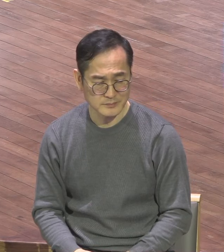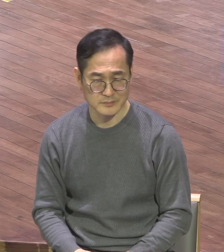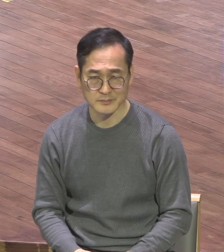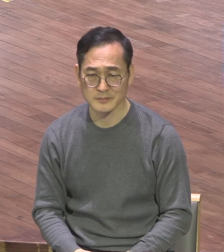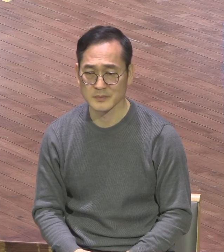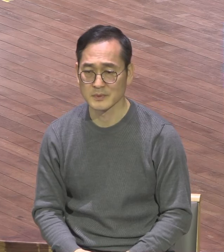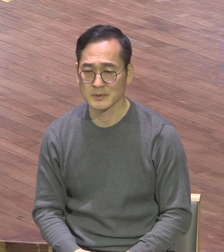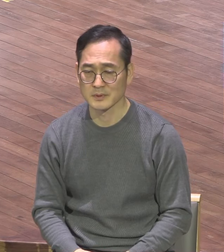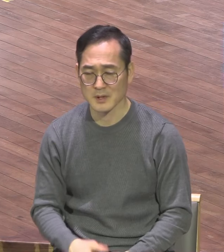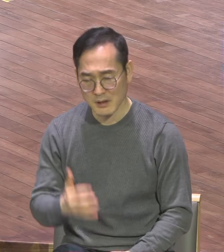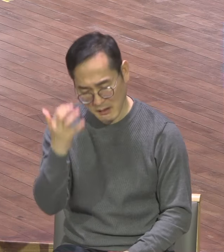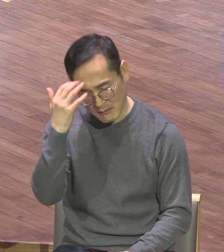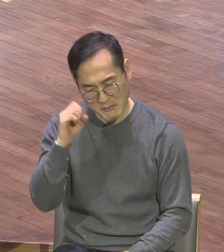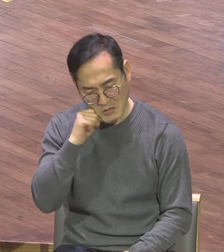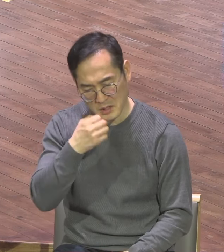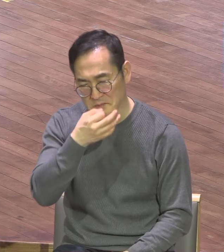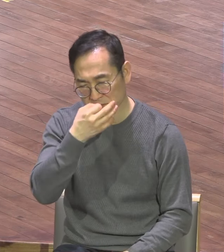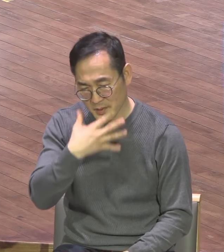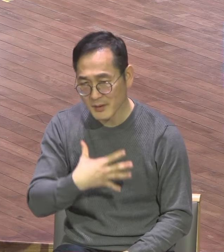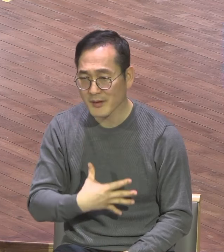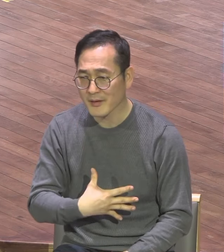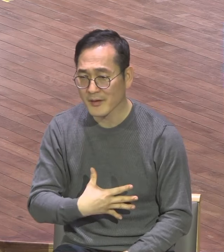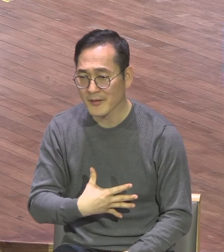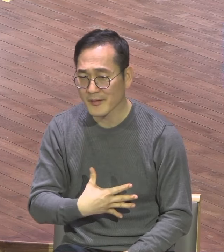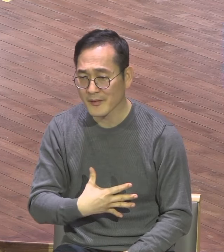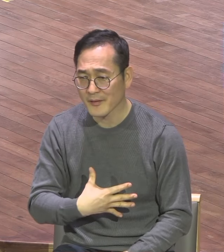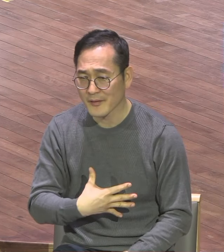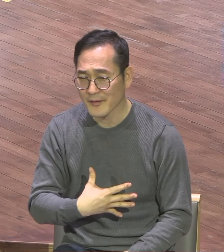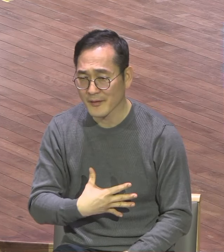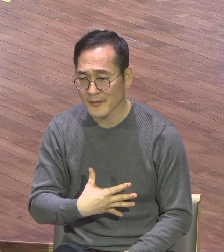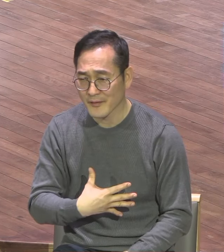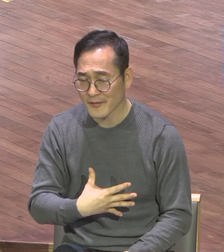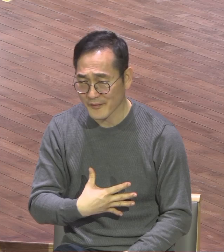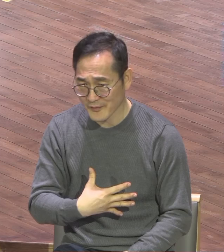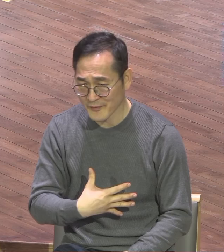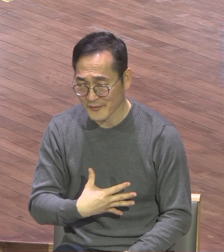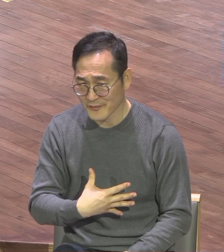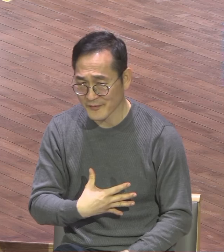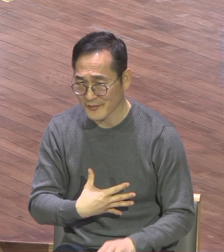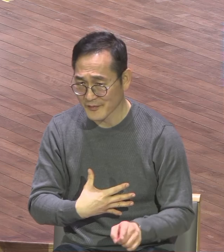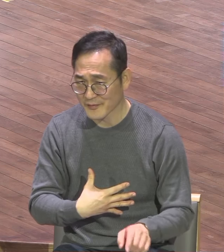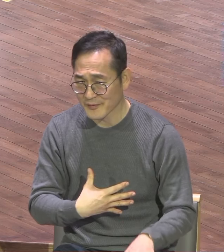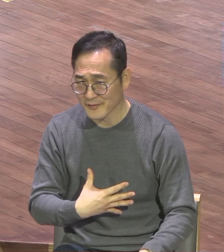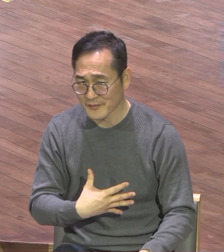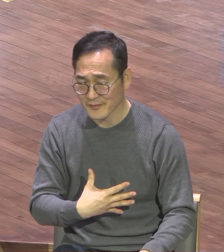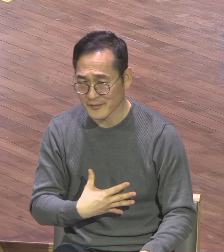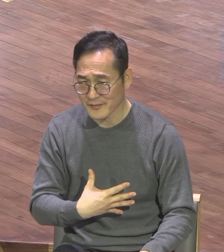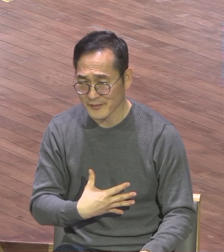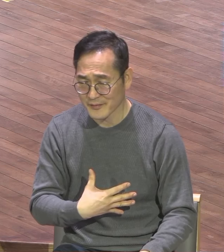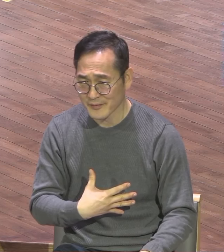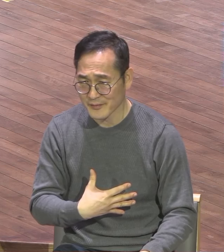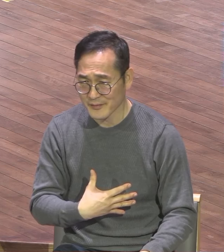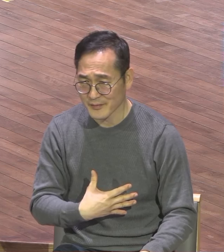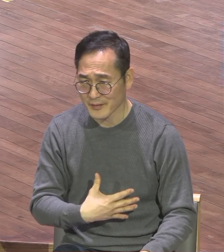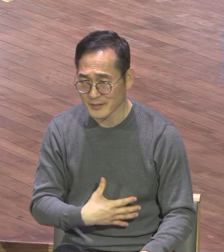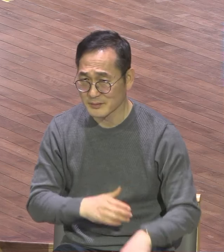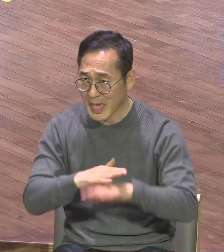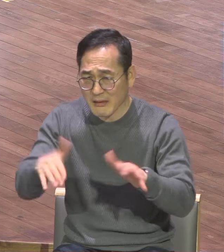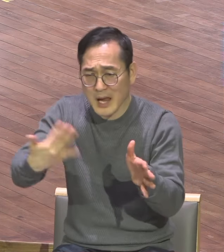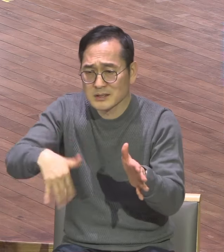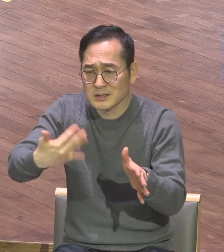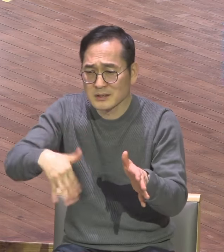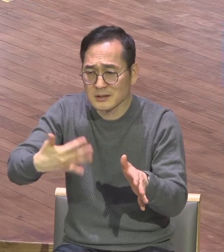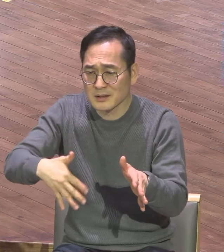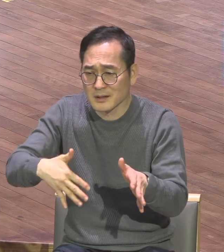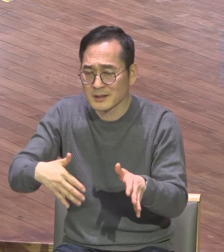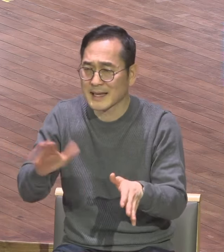있었는데 그 기도를 드렸는데 그 환경 문제가 해결된 것이 아니라 해결된 것이 아닌데 그런데 그것을